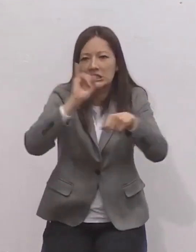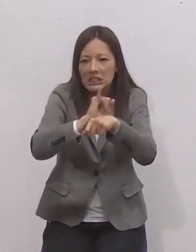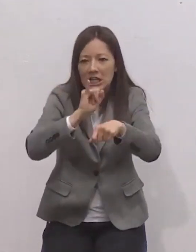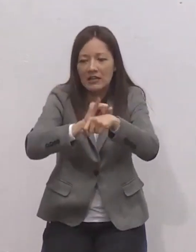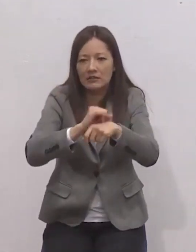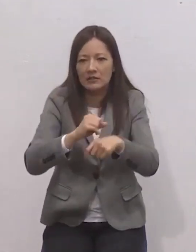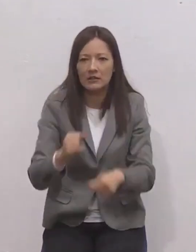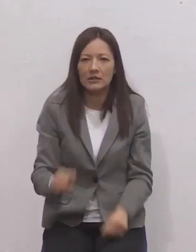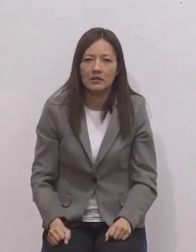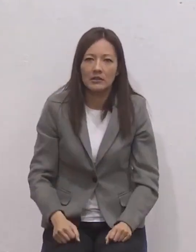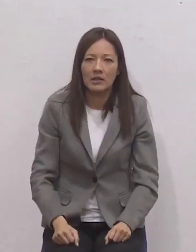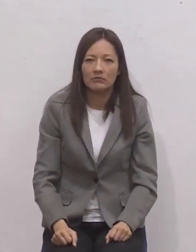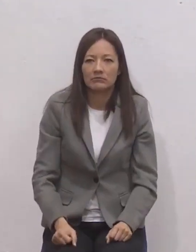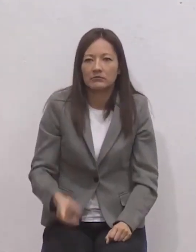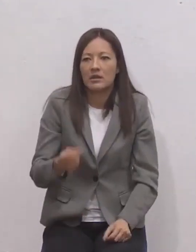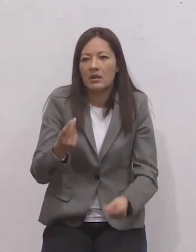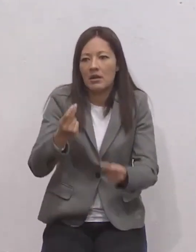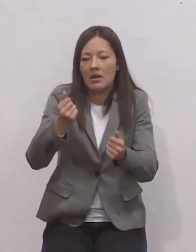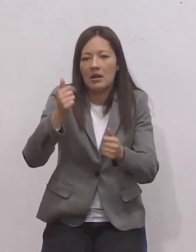podemos congregar físicamente.